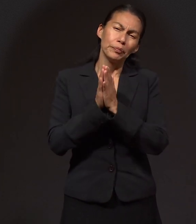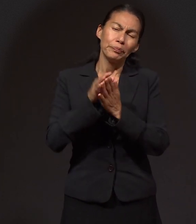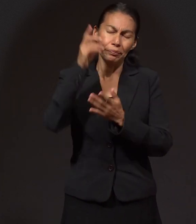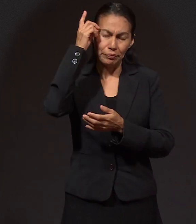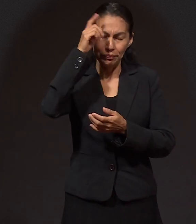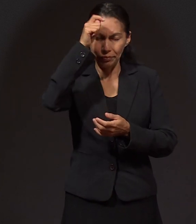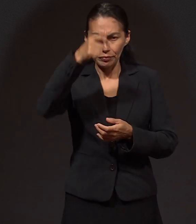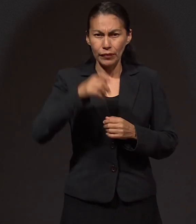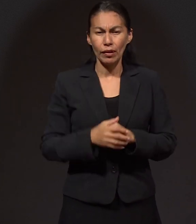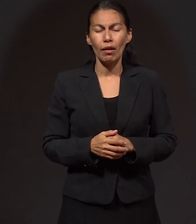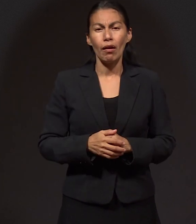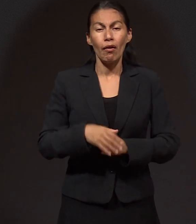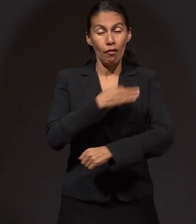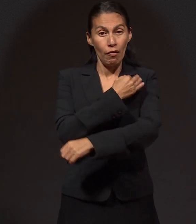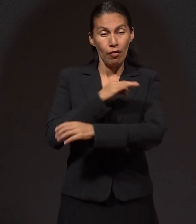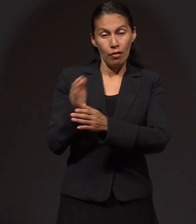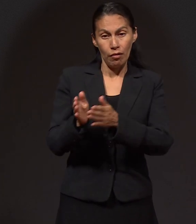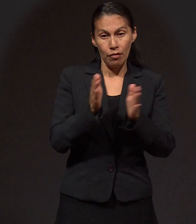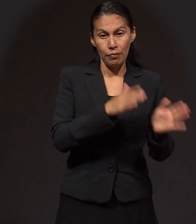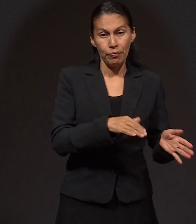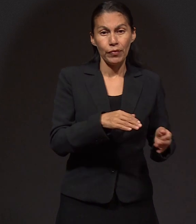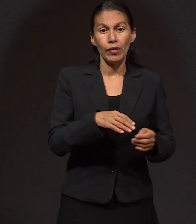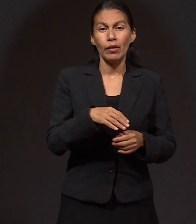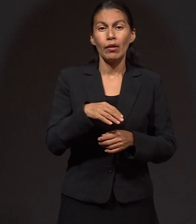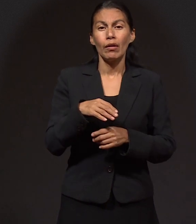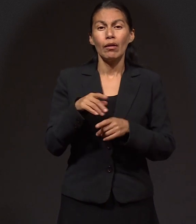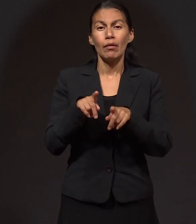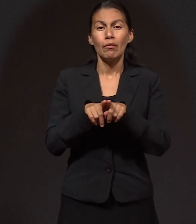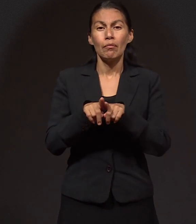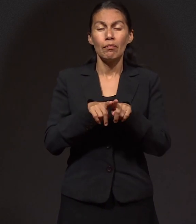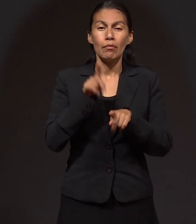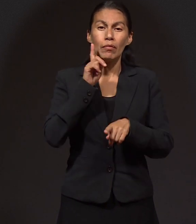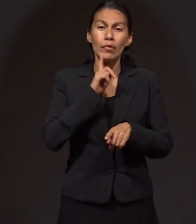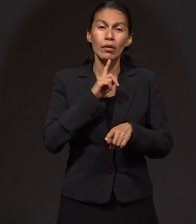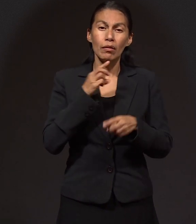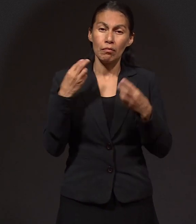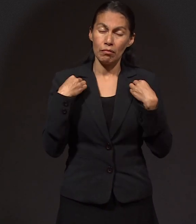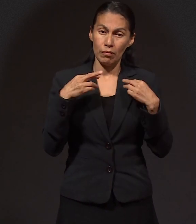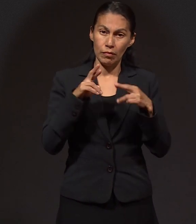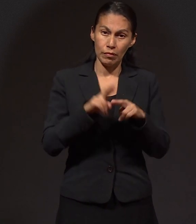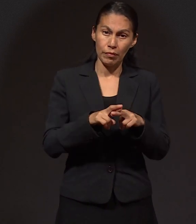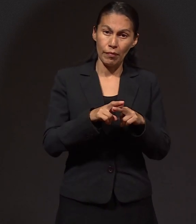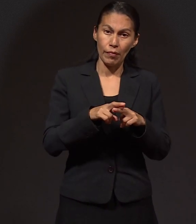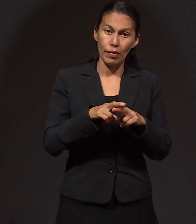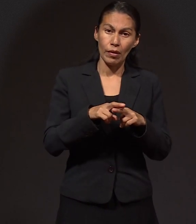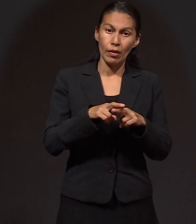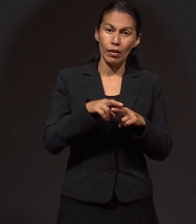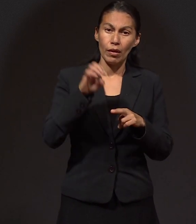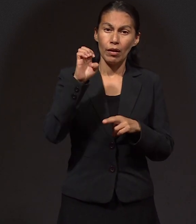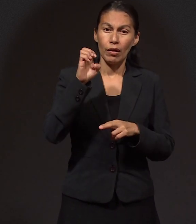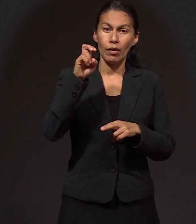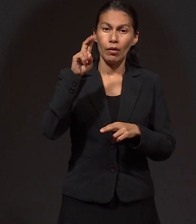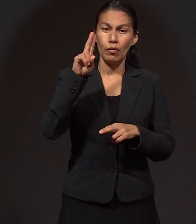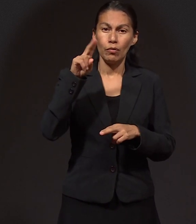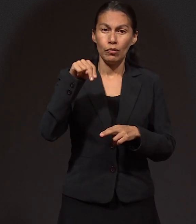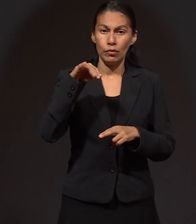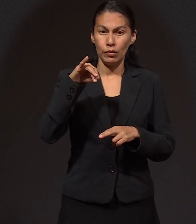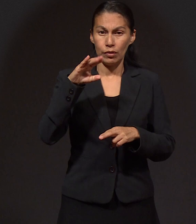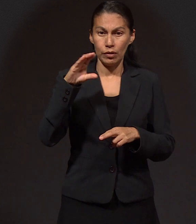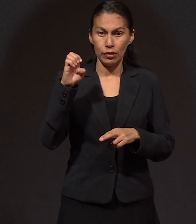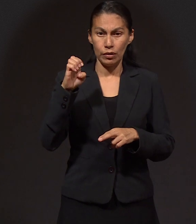sabemos de la maestra Eunice Aguilar que necesita nuestras oraciones allá en casita, pero